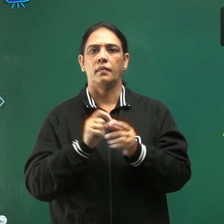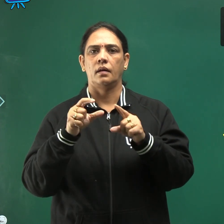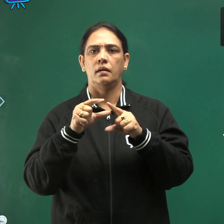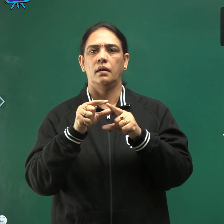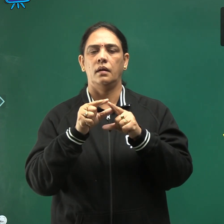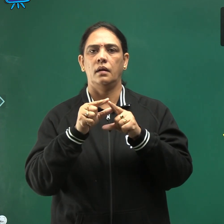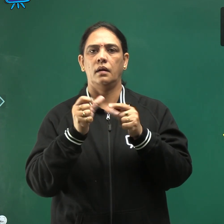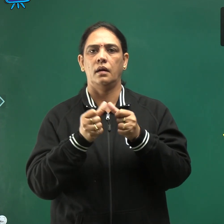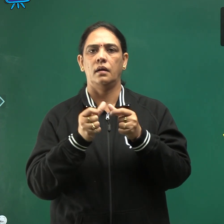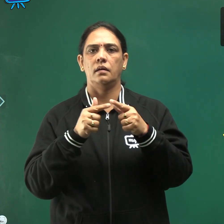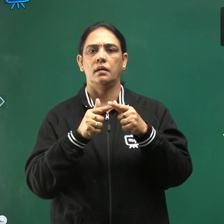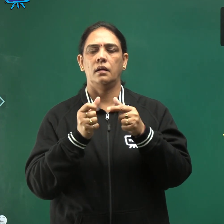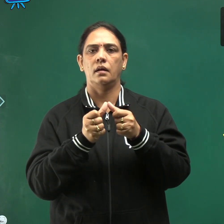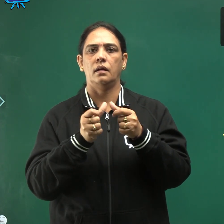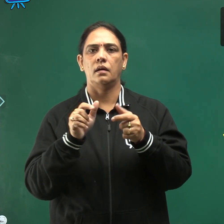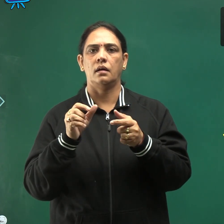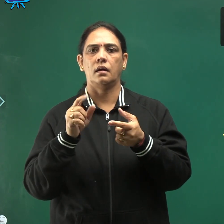प्रेक्षणों का योग